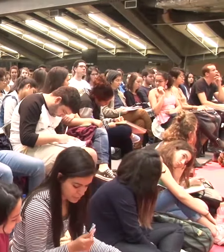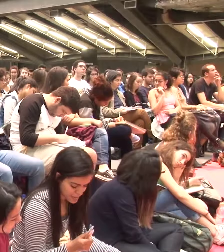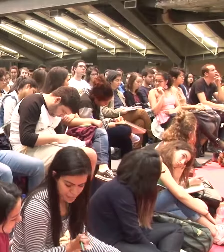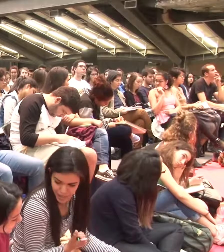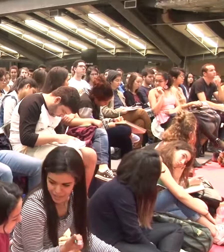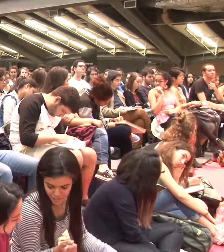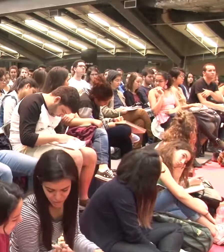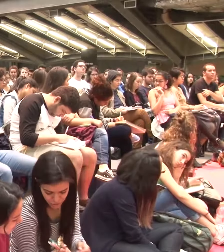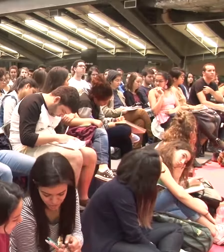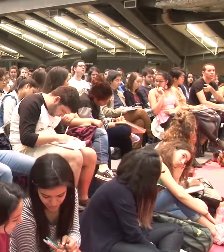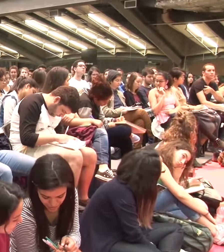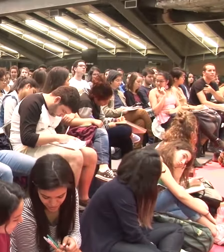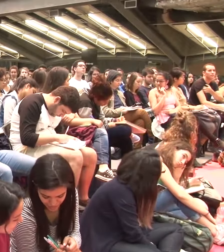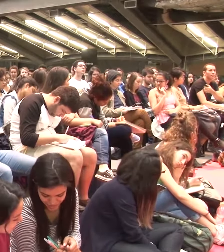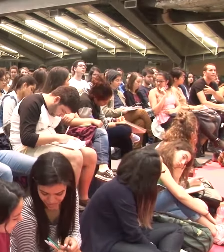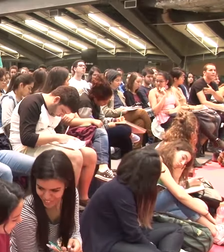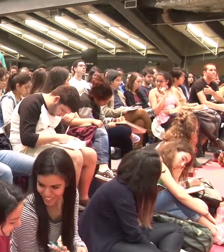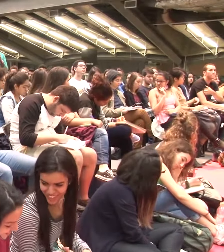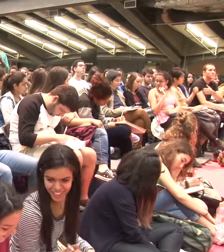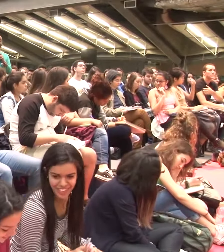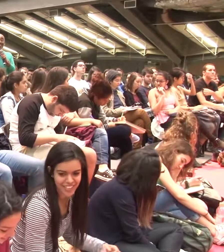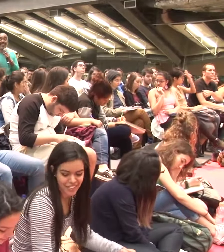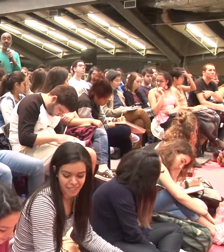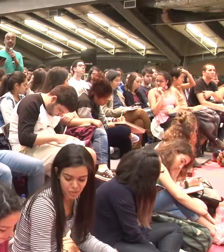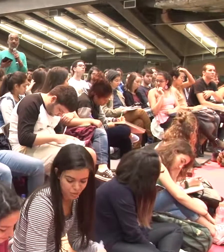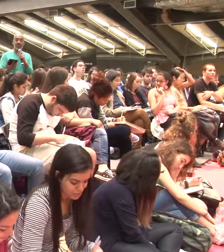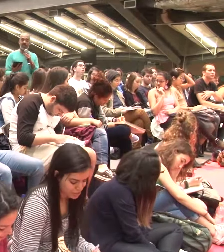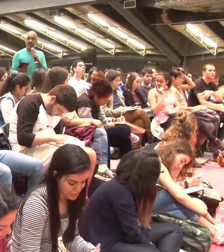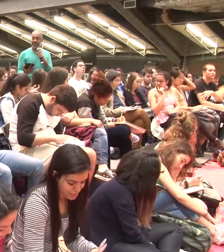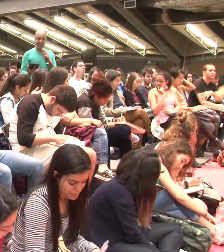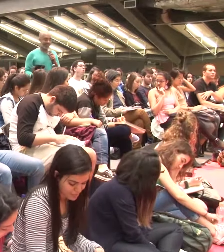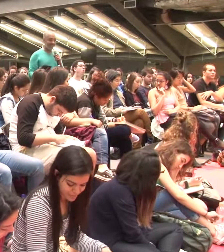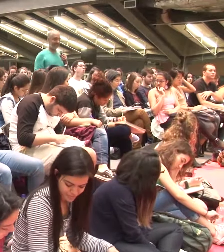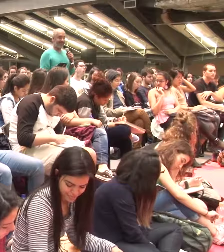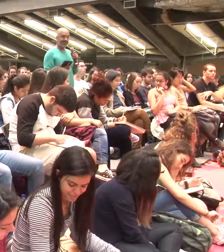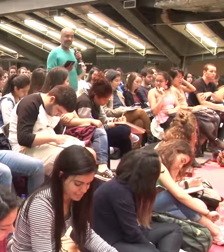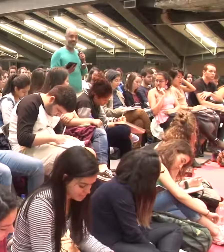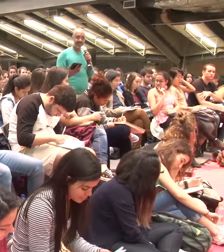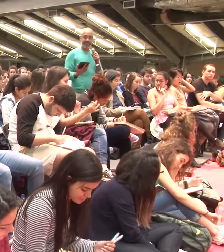esse verde do mato, vai se traduzir em quê? Em sensações outras.